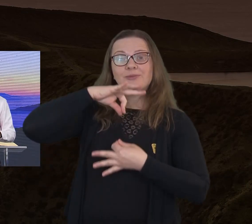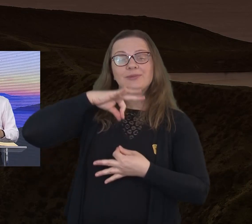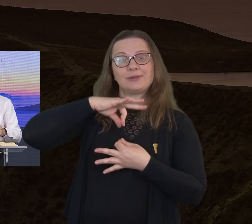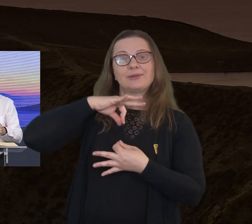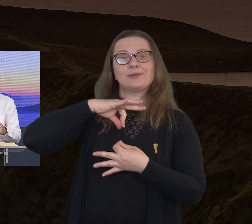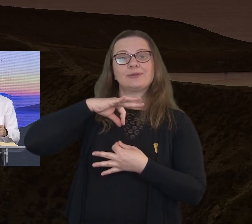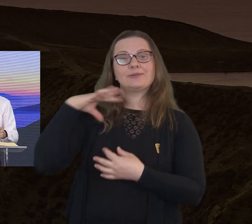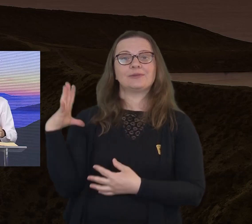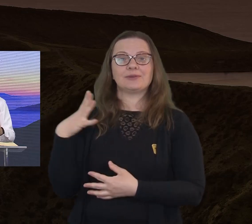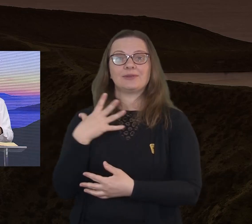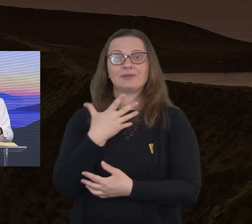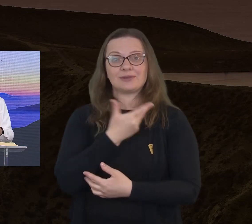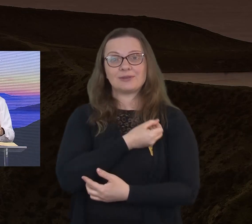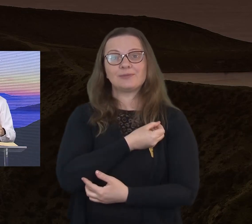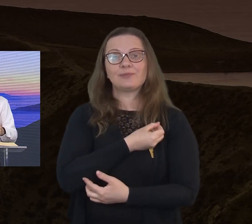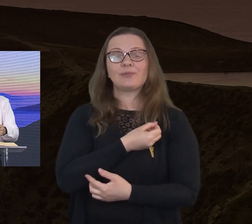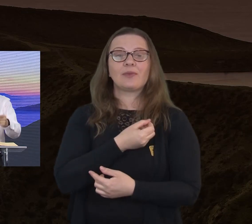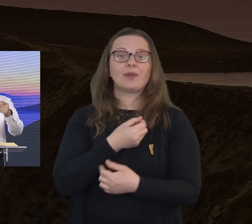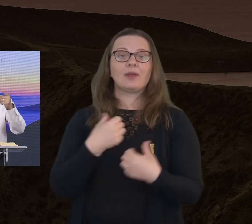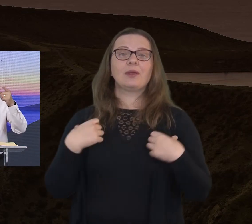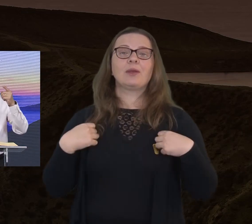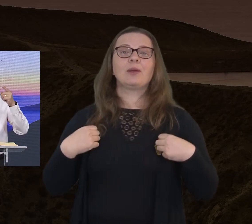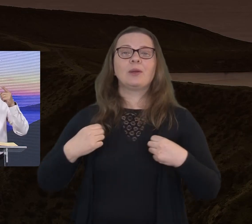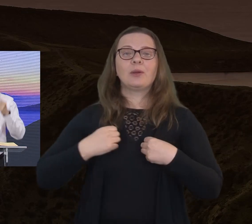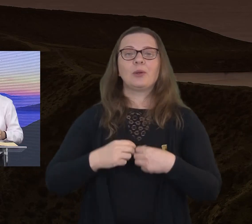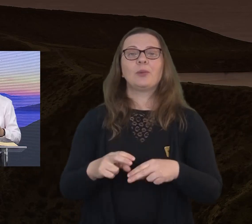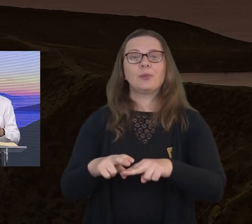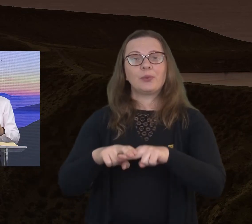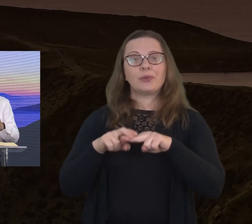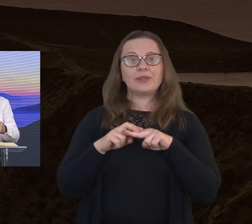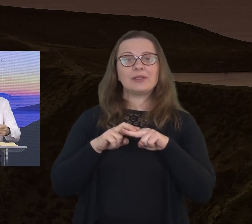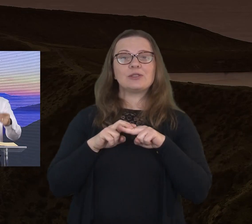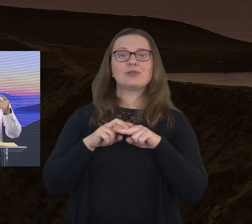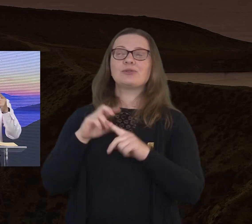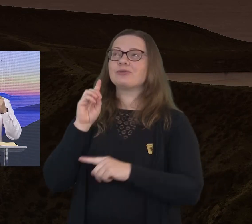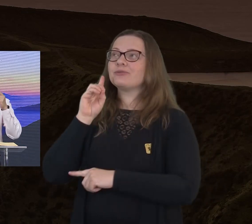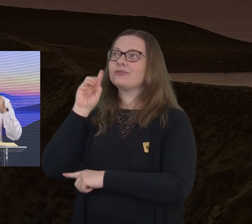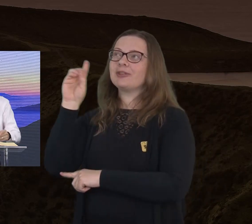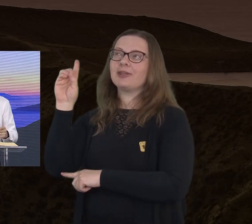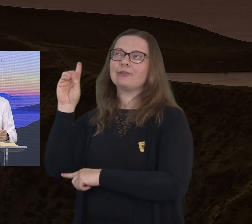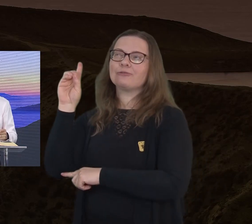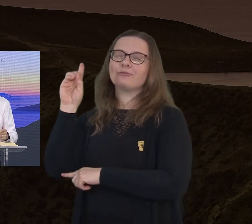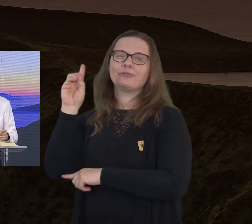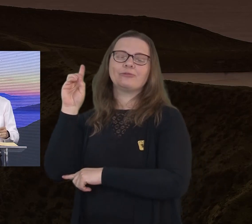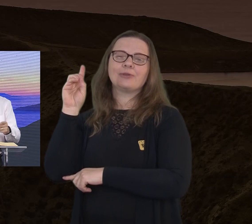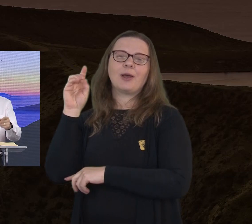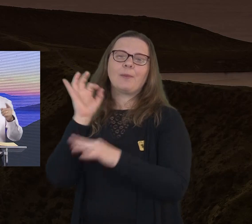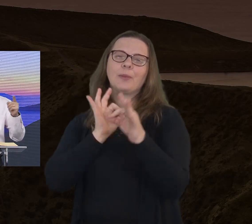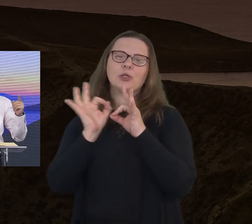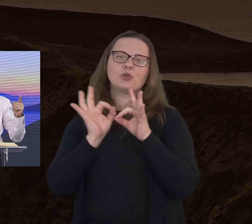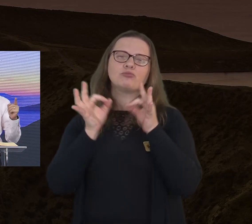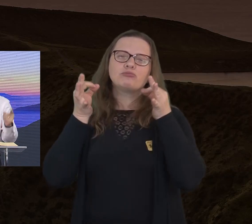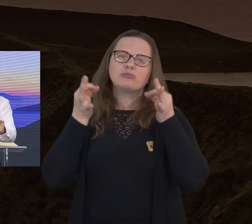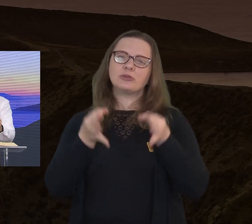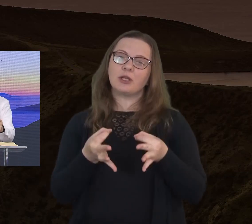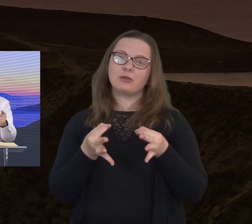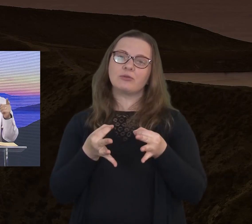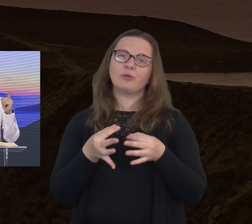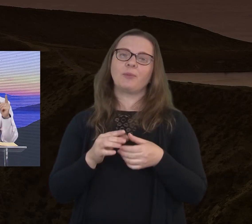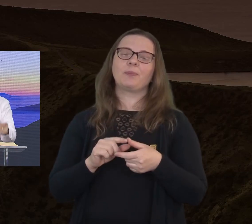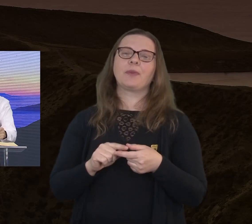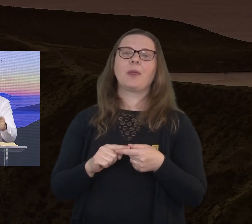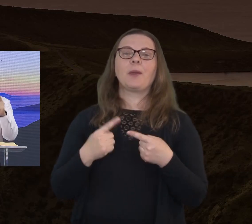Cristo, Deus então tem base jurídica para perdoar os nossos pecados e nos aproximar de